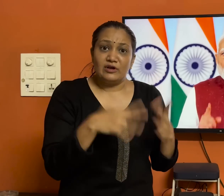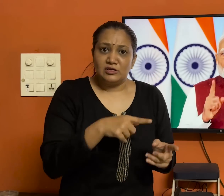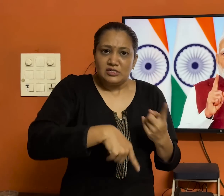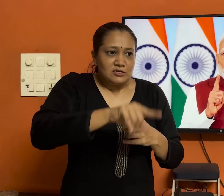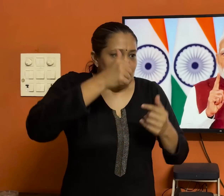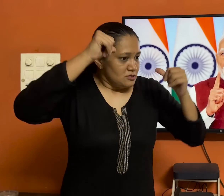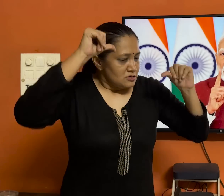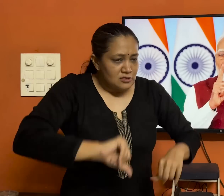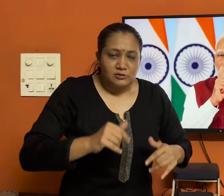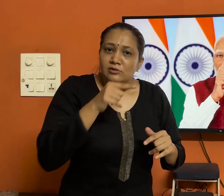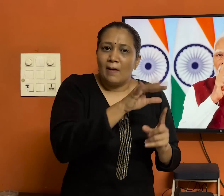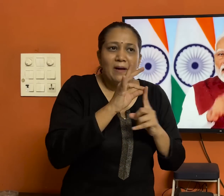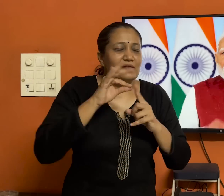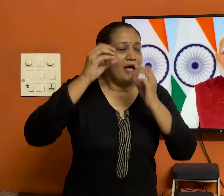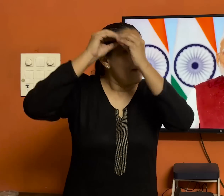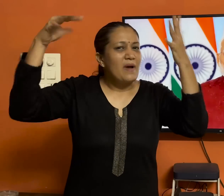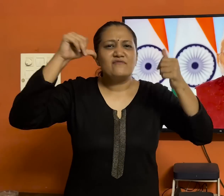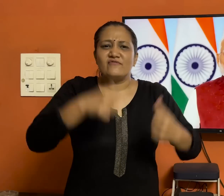जिसका उसे अंदाजा भी नहीं था।